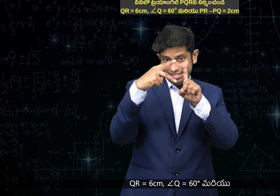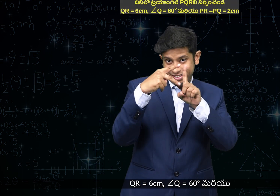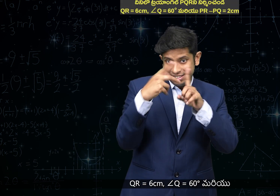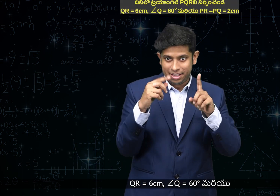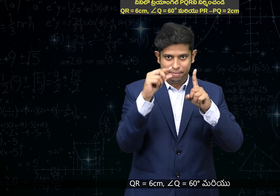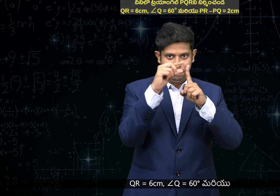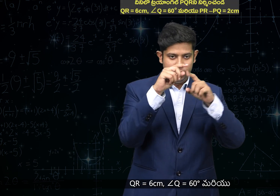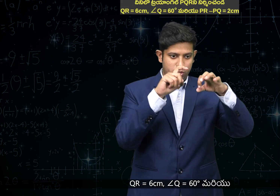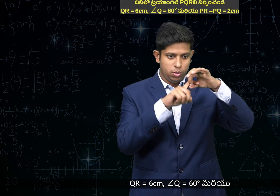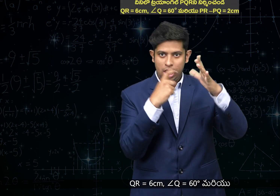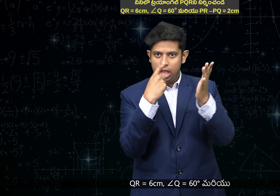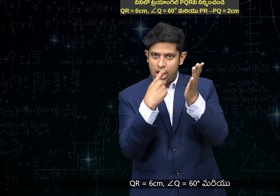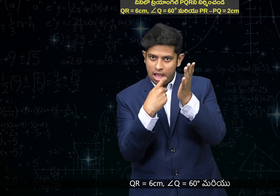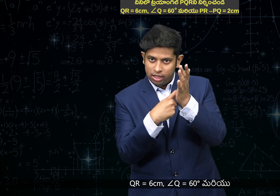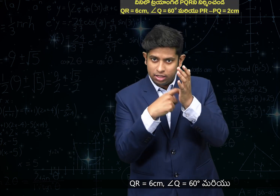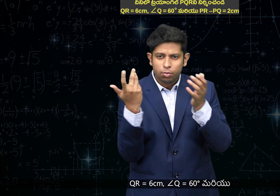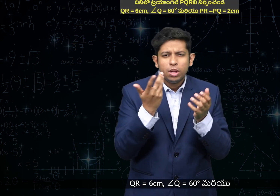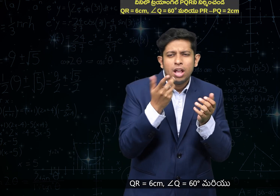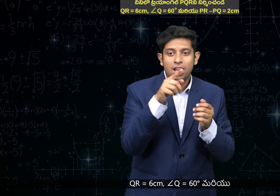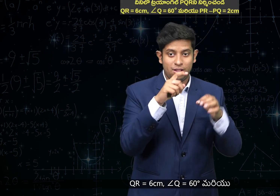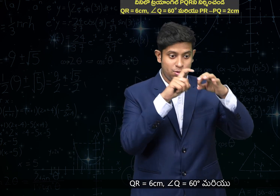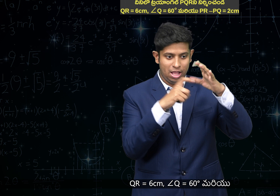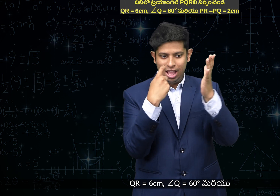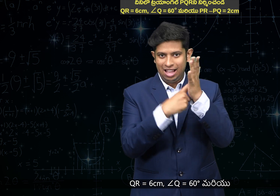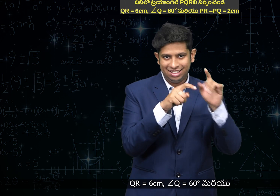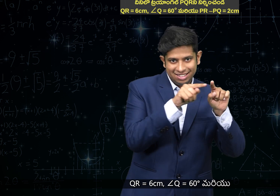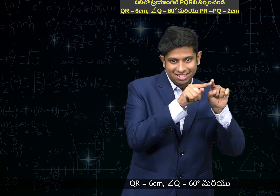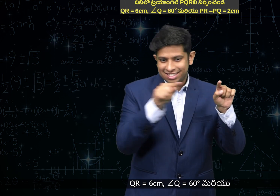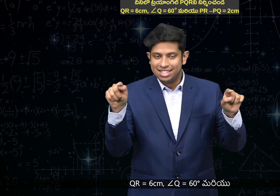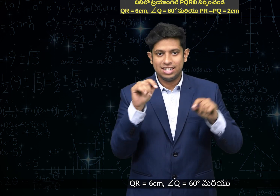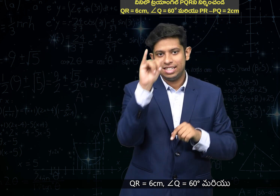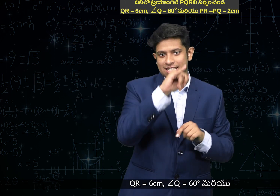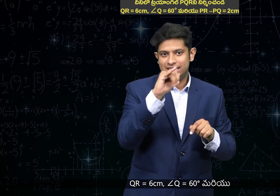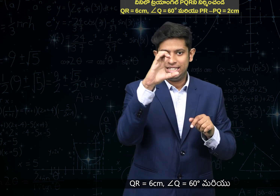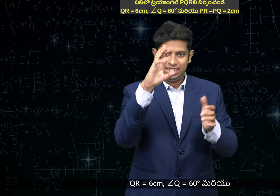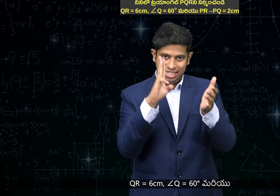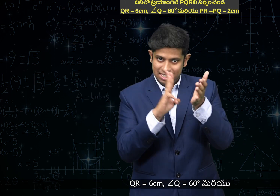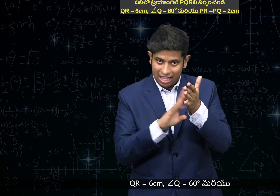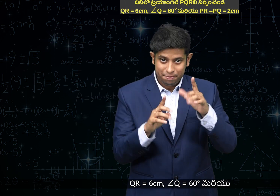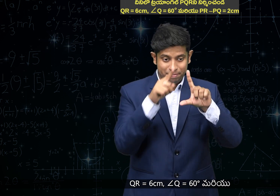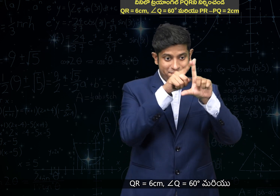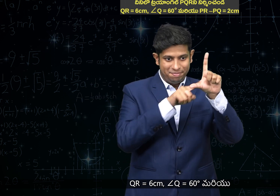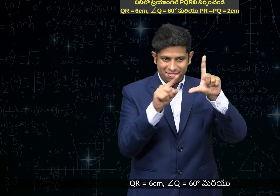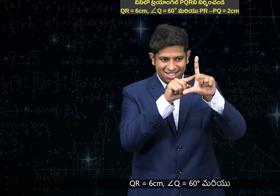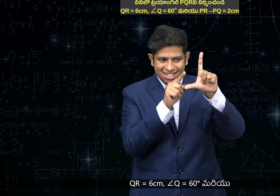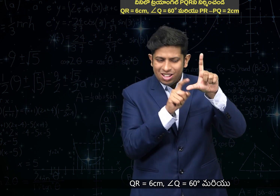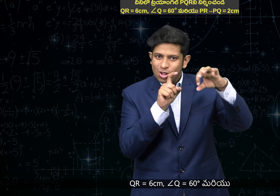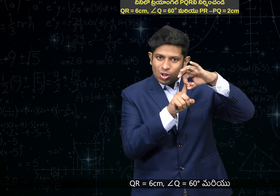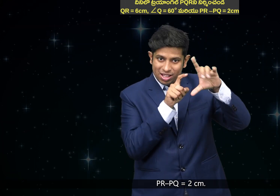క్యూఆర్ = 6 సెంటీమీటర్లు, యాంగిల్ క్యూ = 60 డిగ్రీలు మరియు